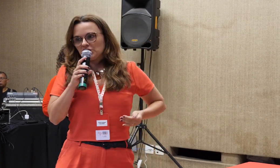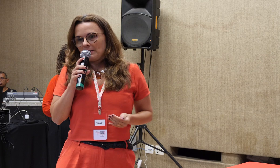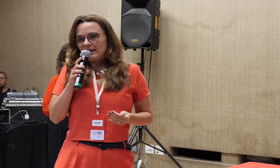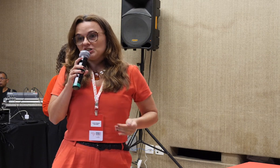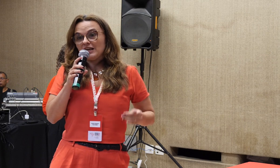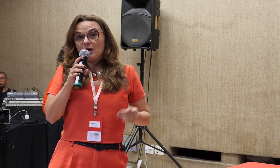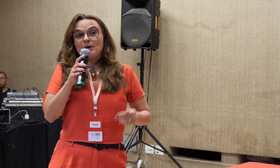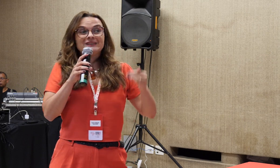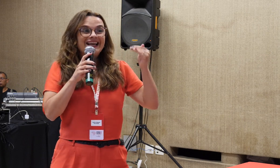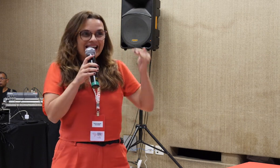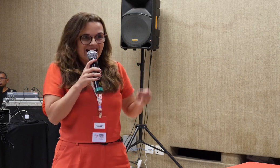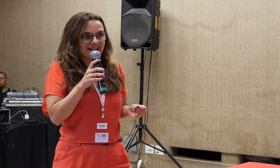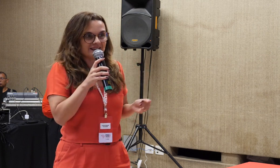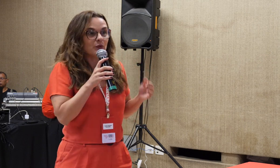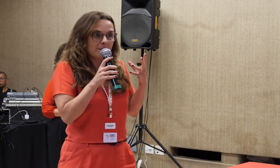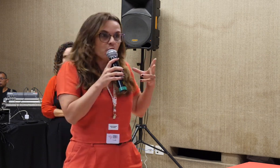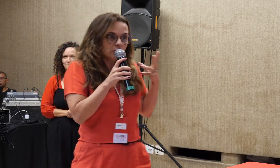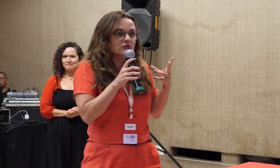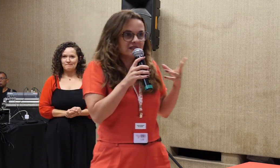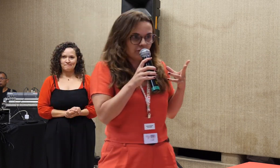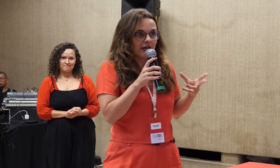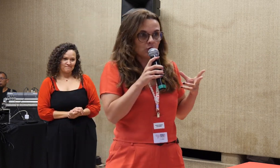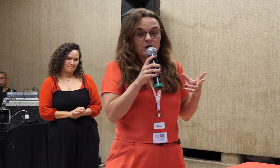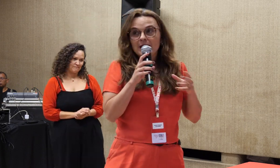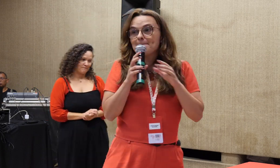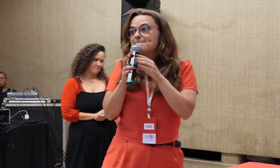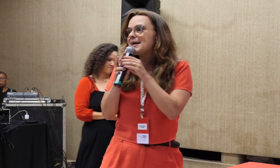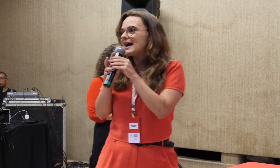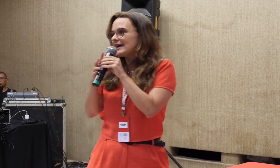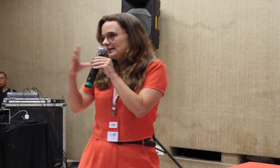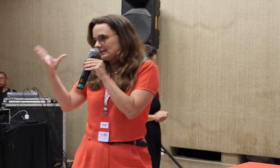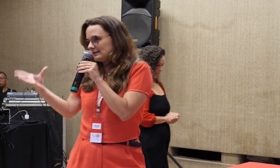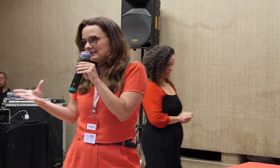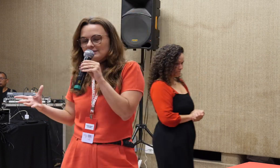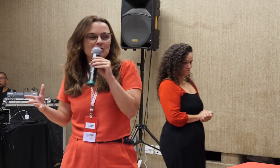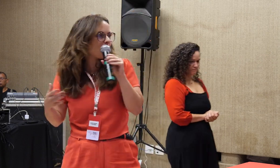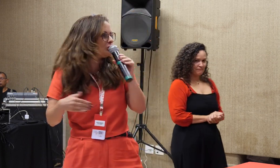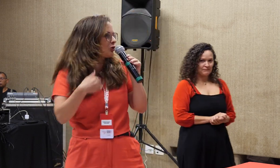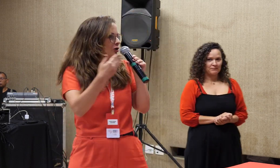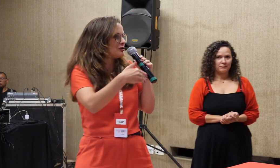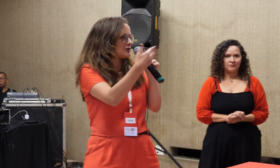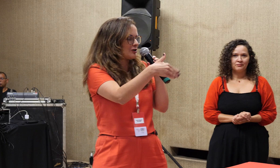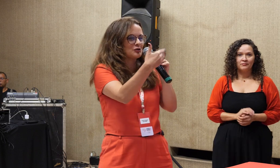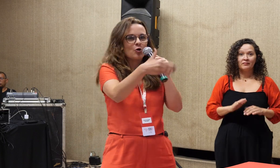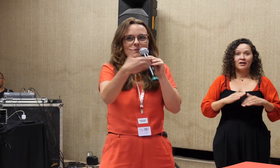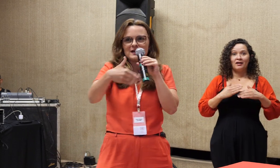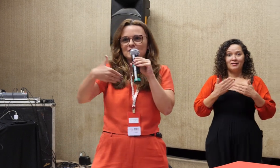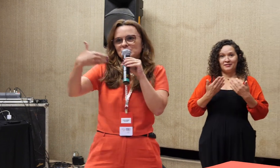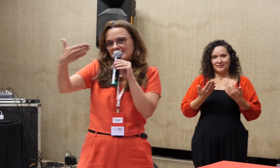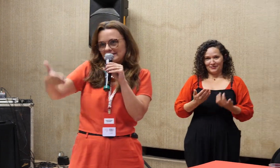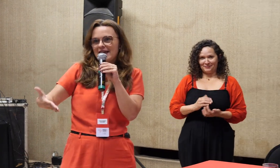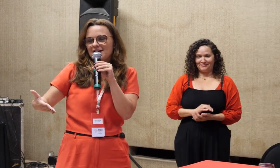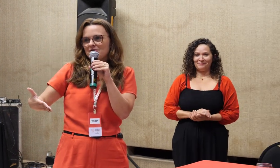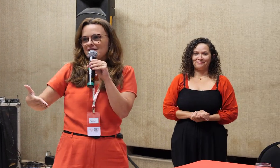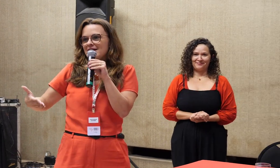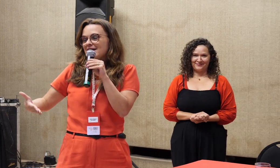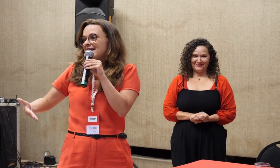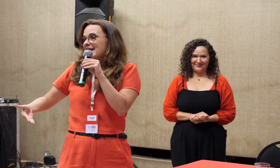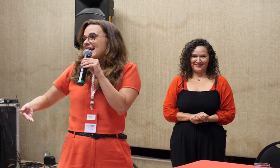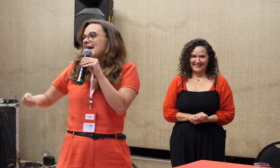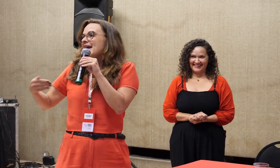pesada politicamente, ela é uma pauta cara, então ela é muito desafiadora. Mas, como todos os nossos companheiros já